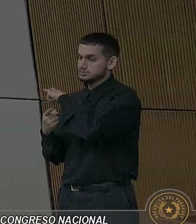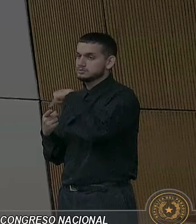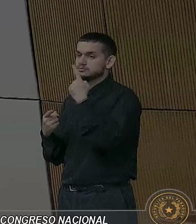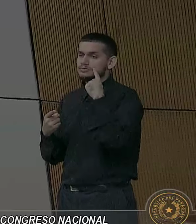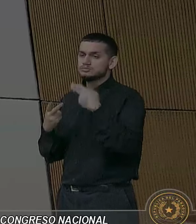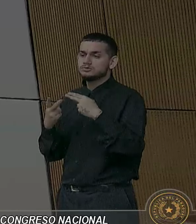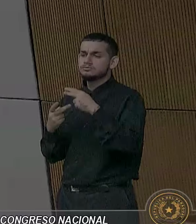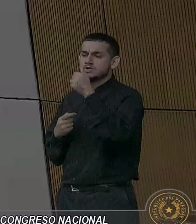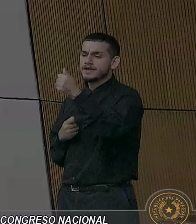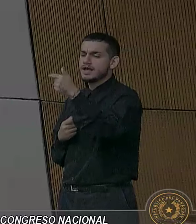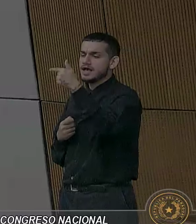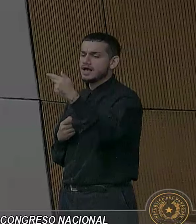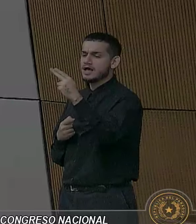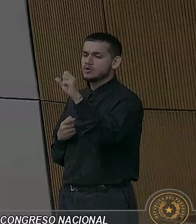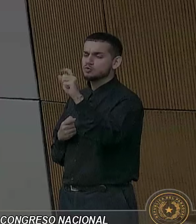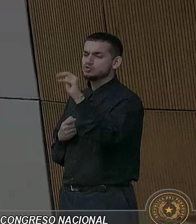Urunaga.